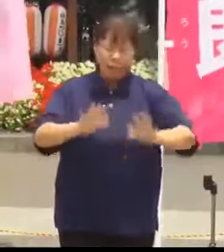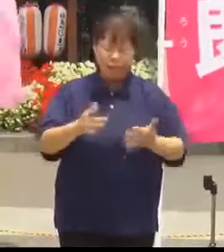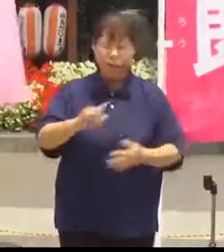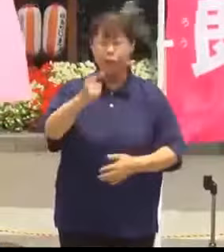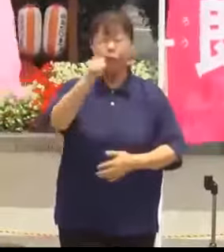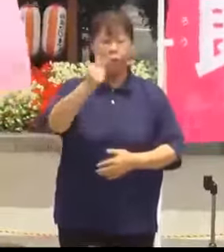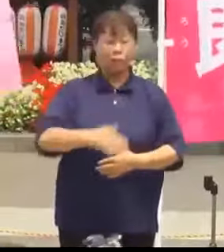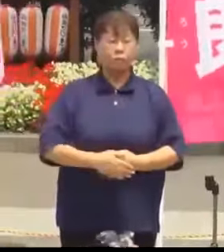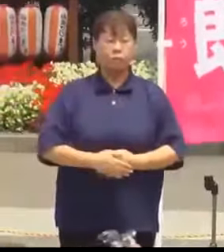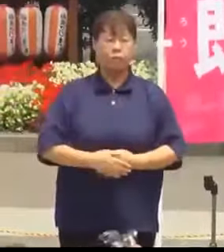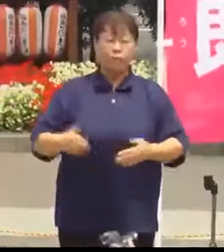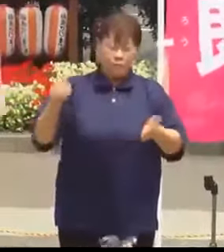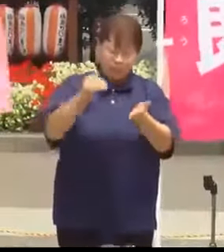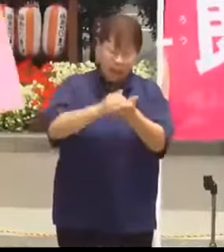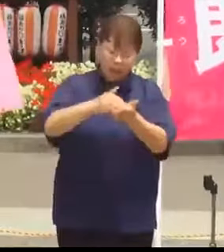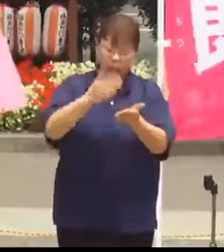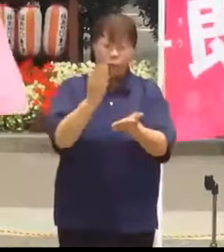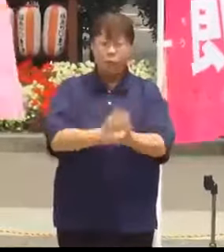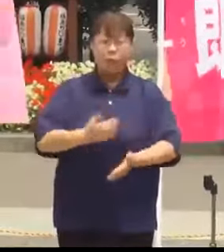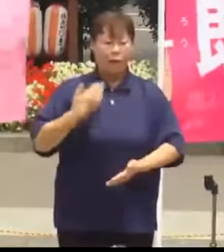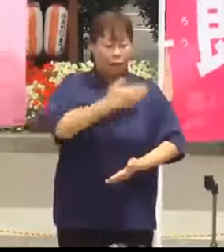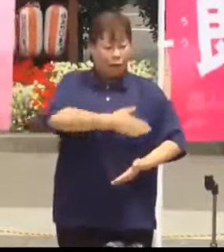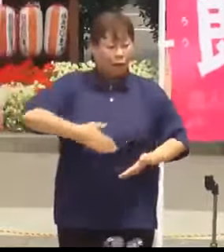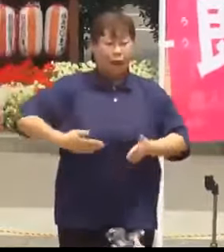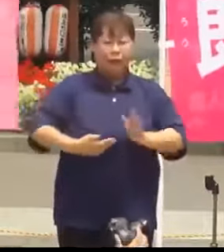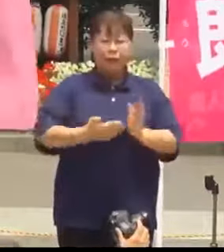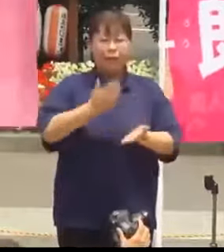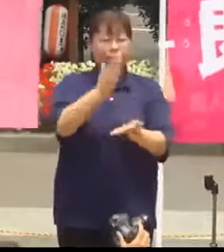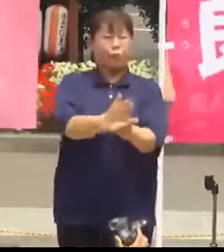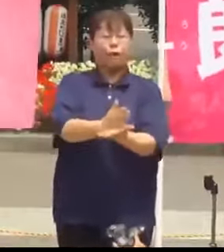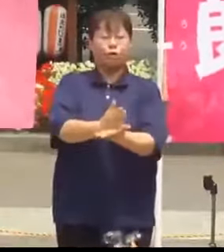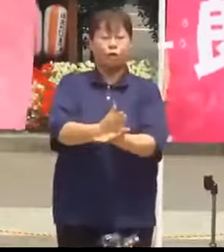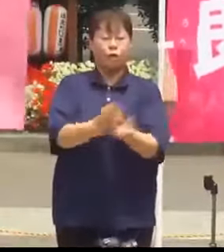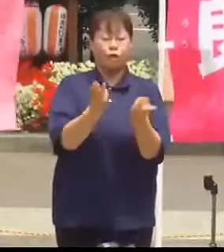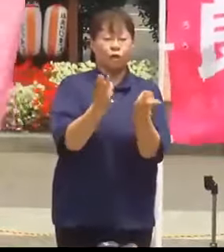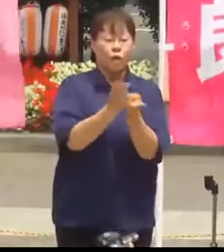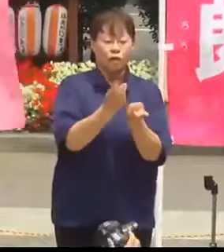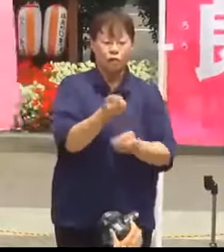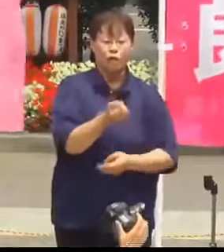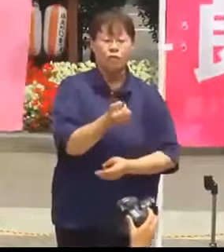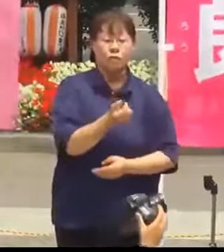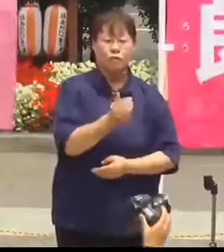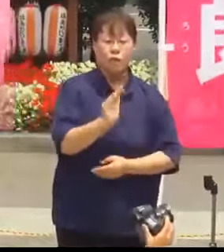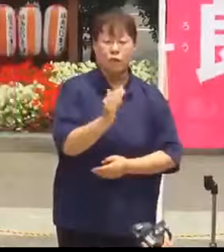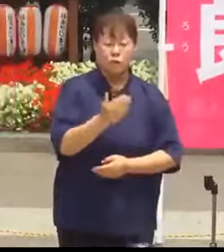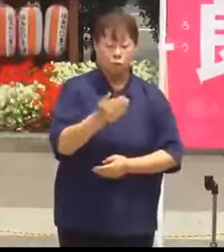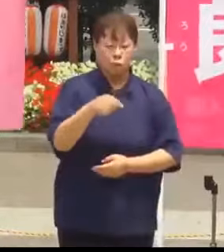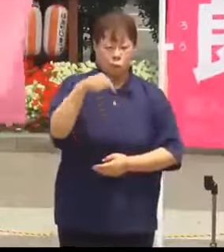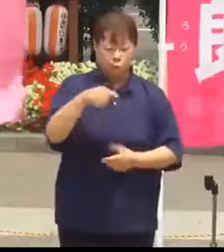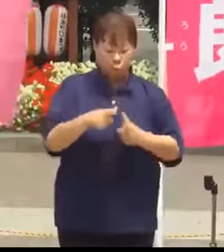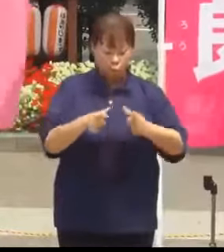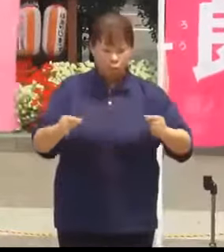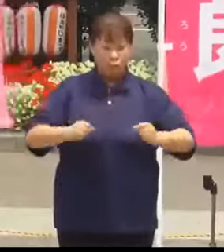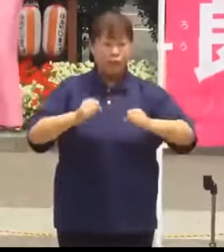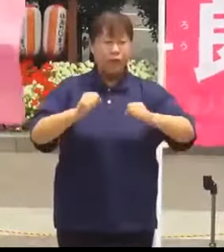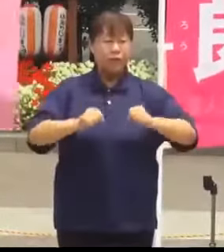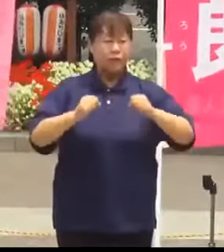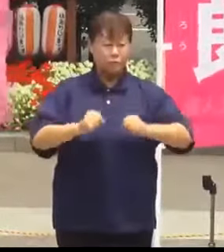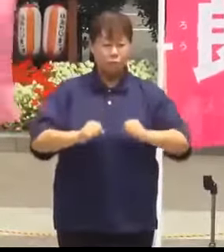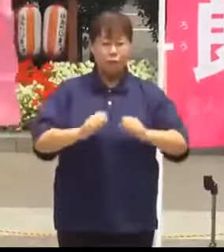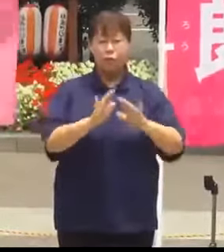最後まで体を張って止めろってことなんですよ数が少なかったとしてもこの国に生きる多くの方々に